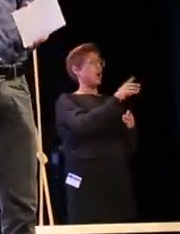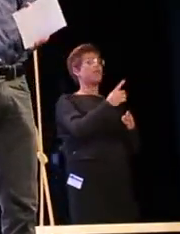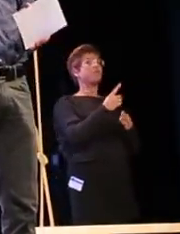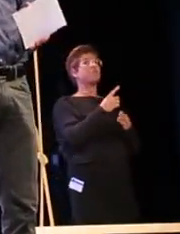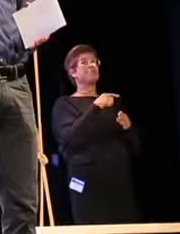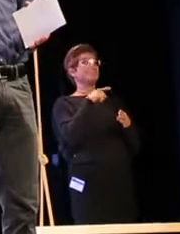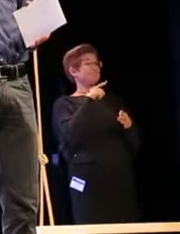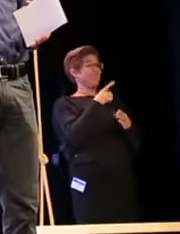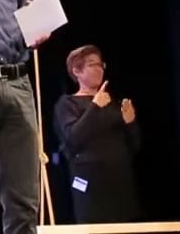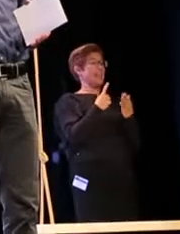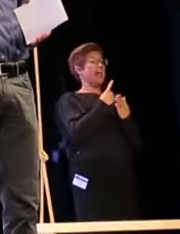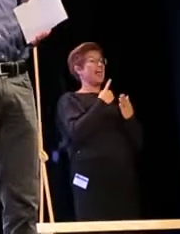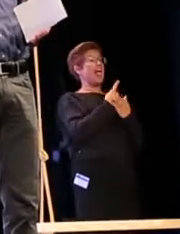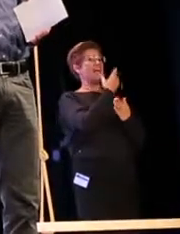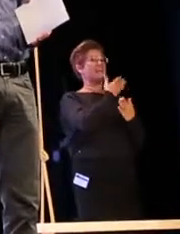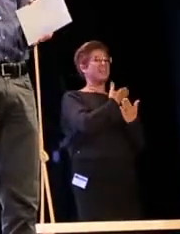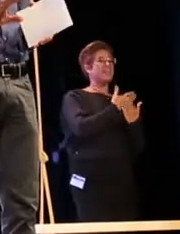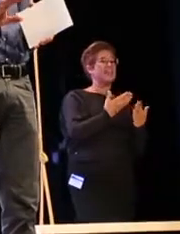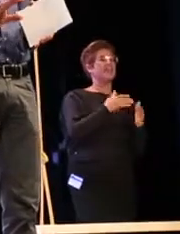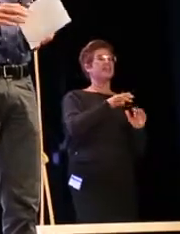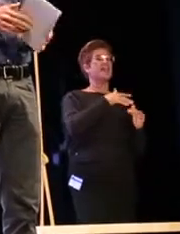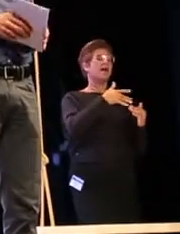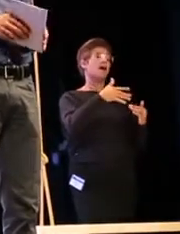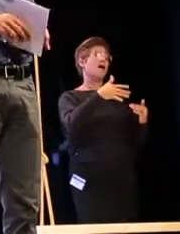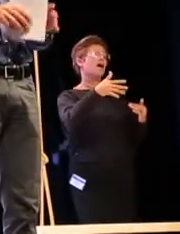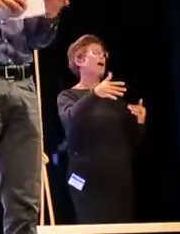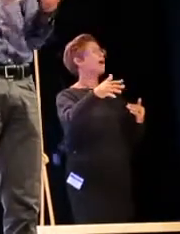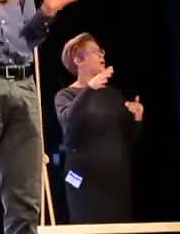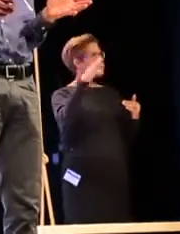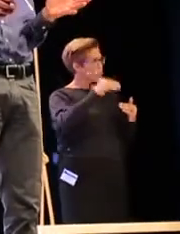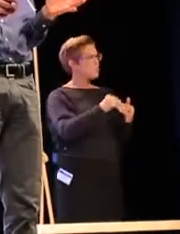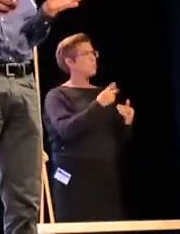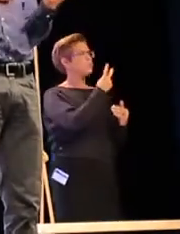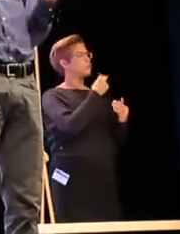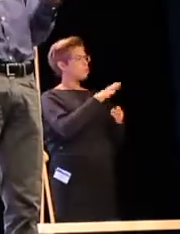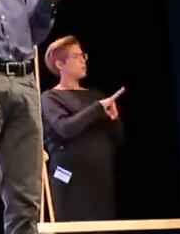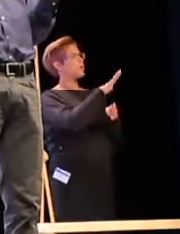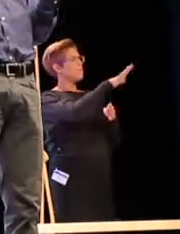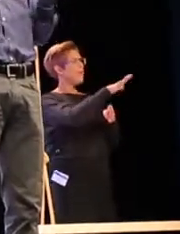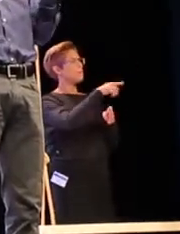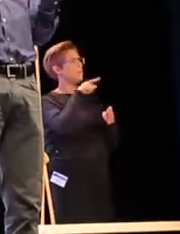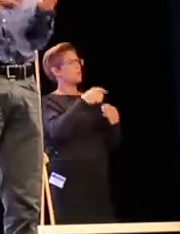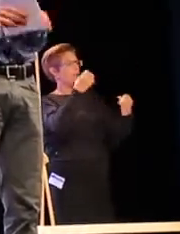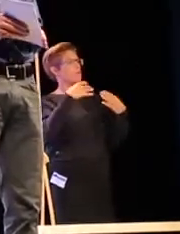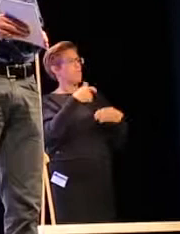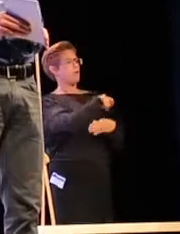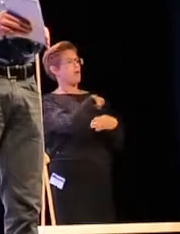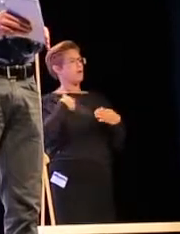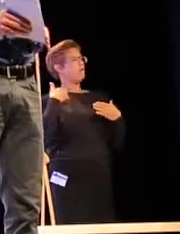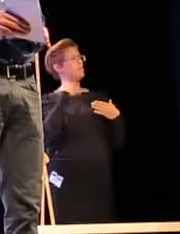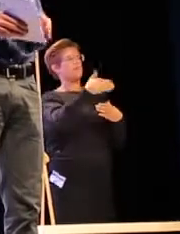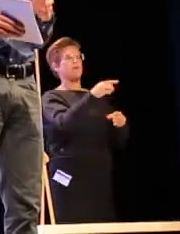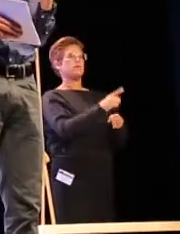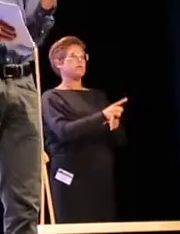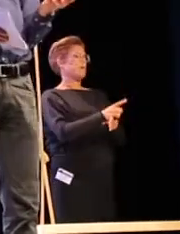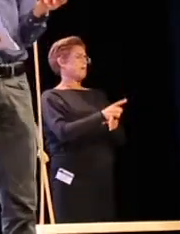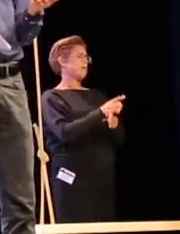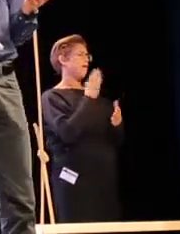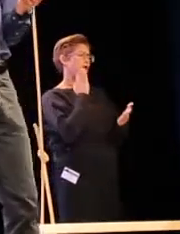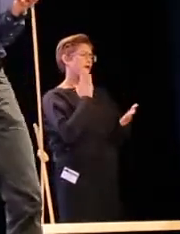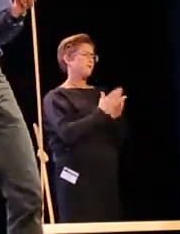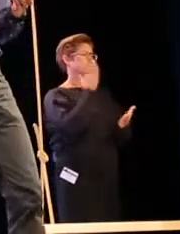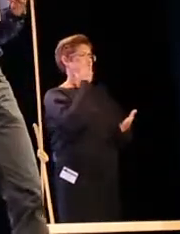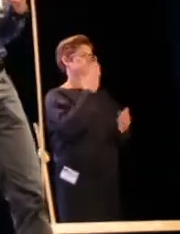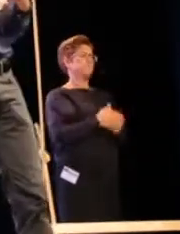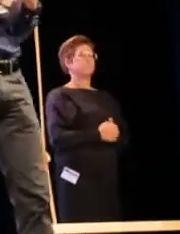att spöka tillbaka i framtiden. Utan precis tvärtom, vi talar om realtid. Dessutom